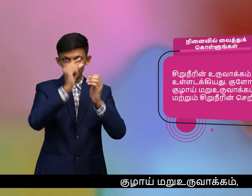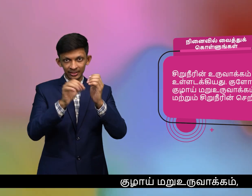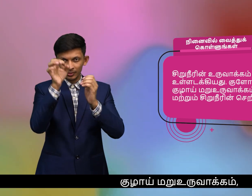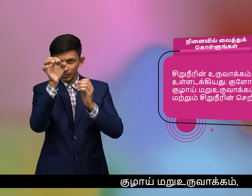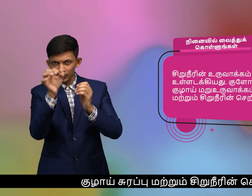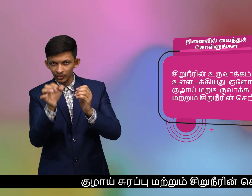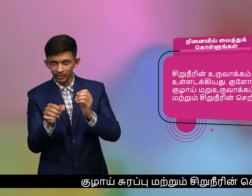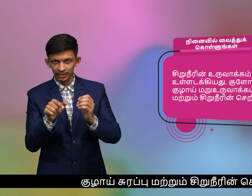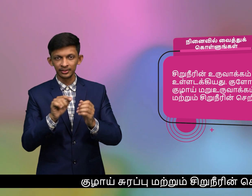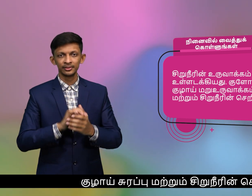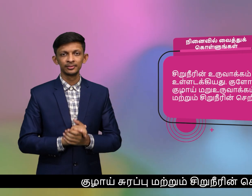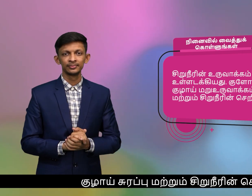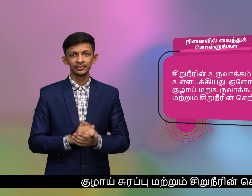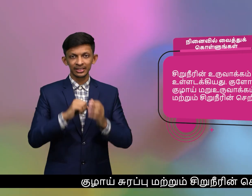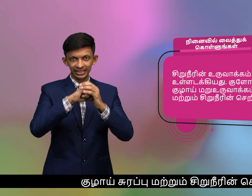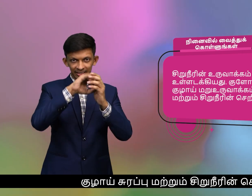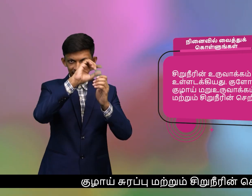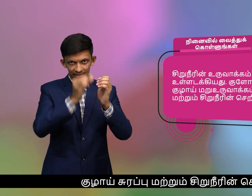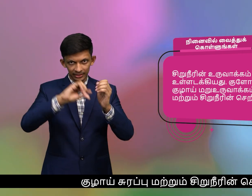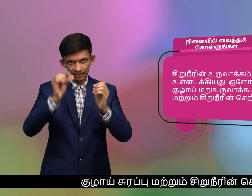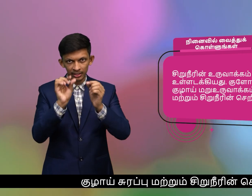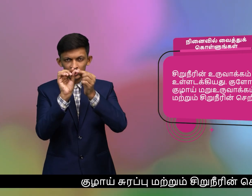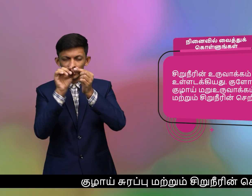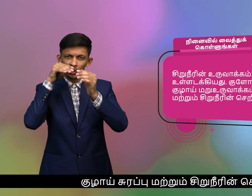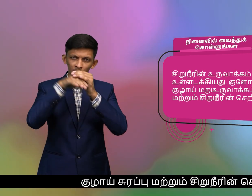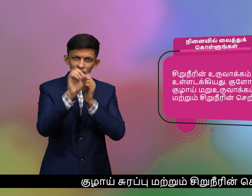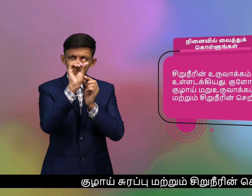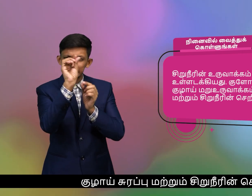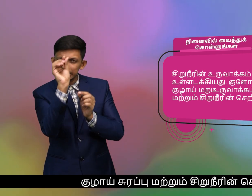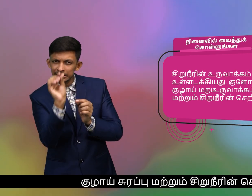உருவாக்கம், குழாய் சுரப்பு மற்றும் சிறுநீரின் செறிவு.